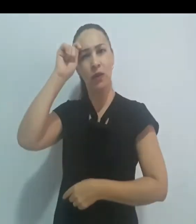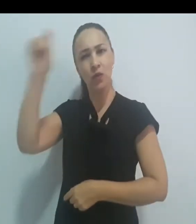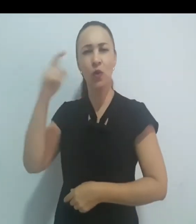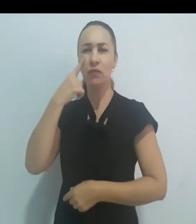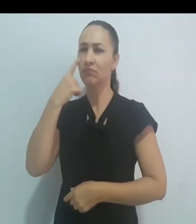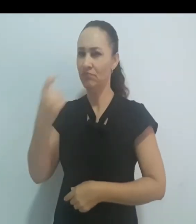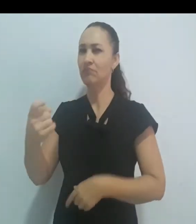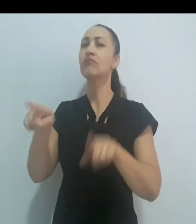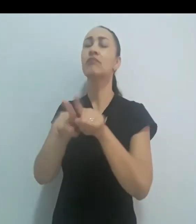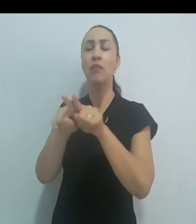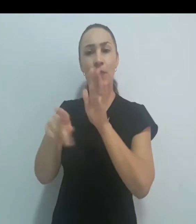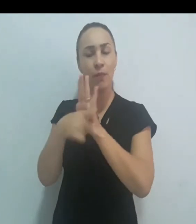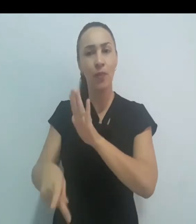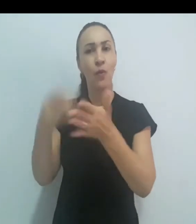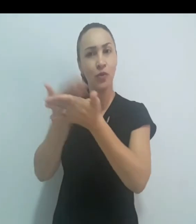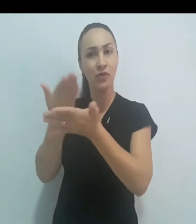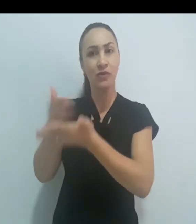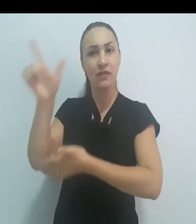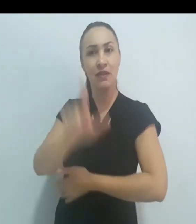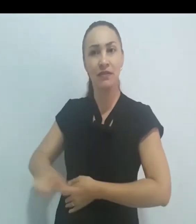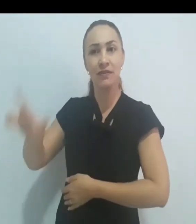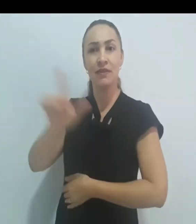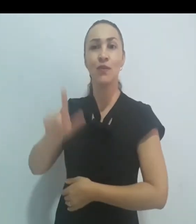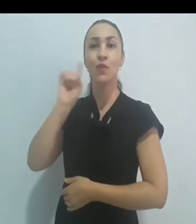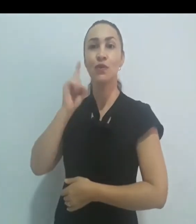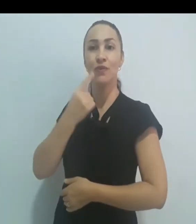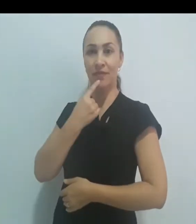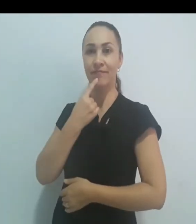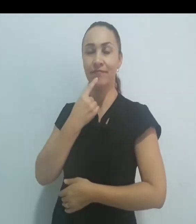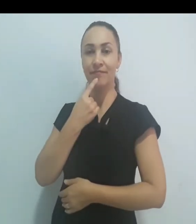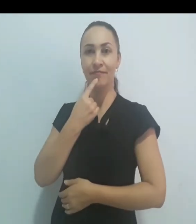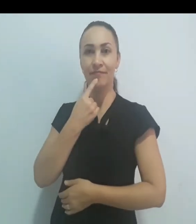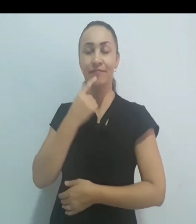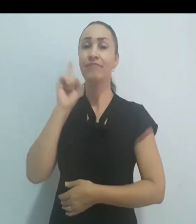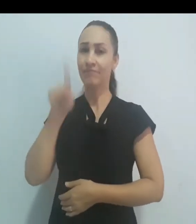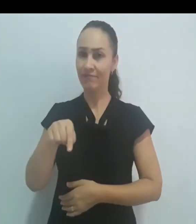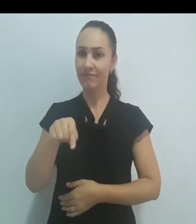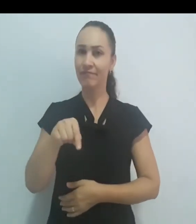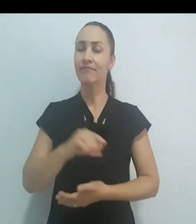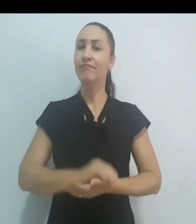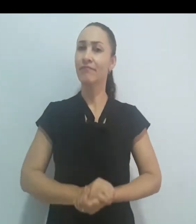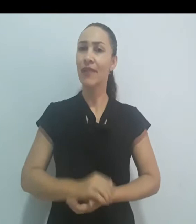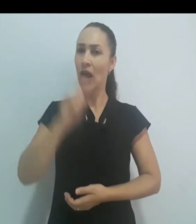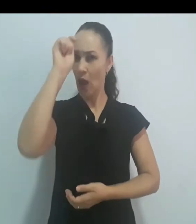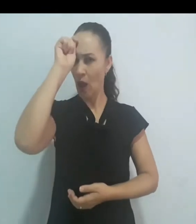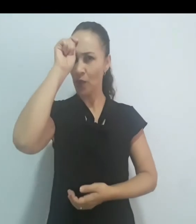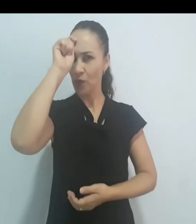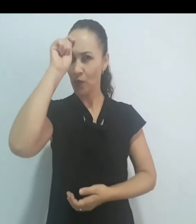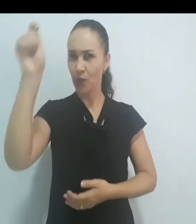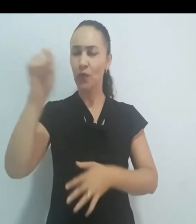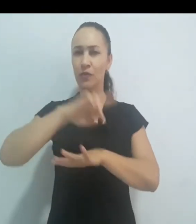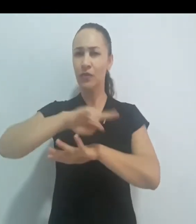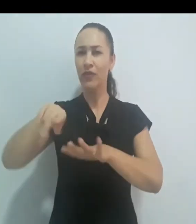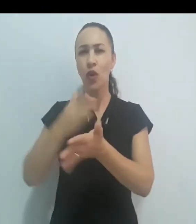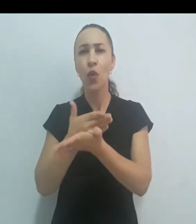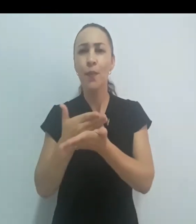autora bastante interessante para os estudos da literatura surda, né? Que na verdade essas autoras são